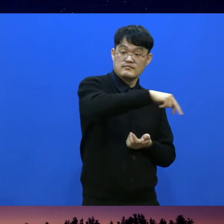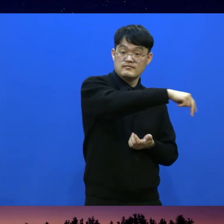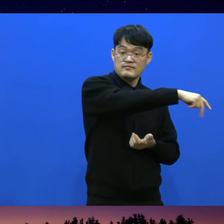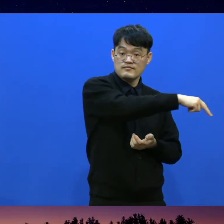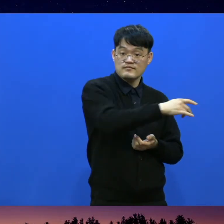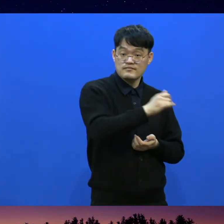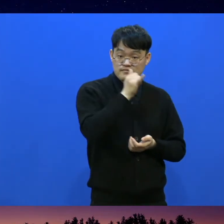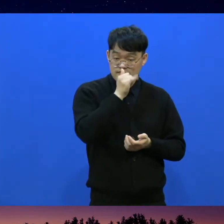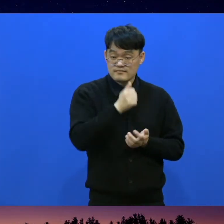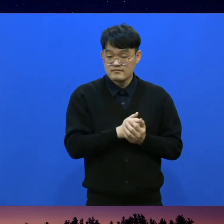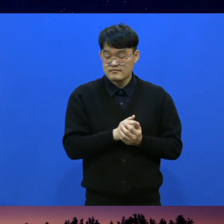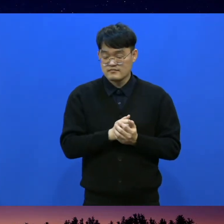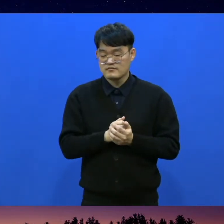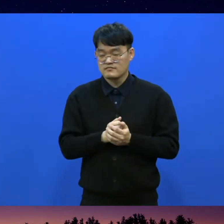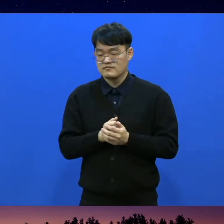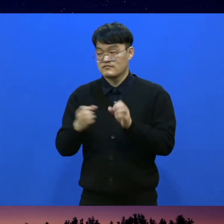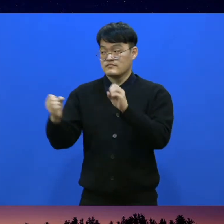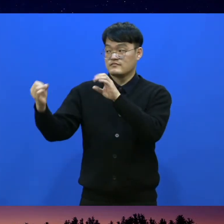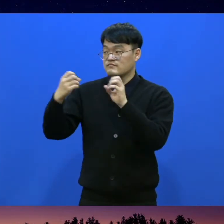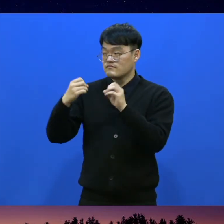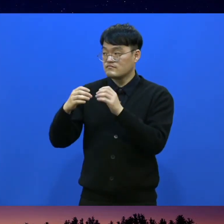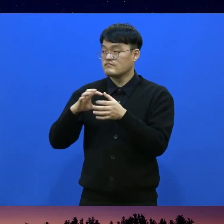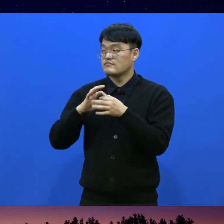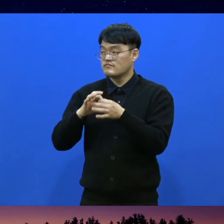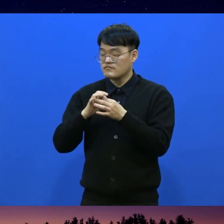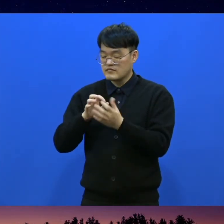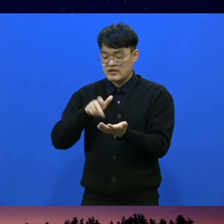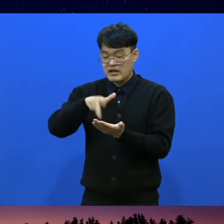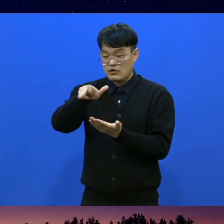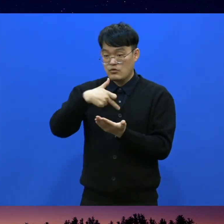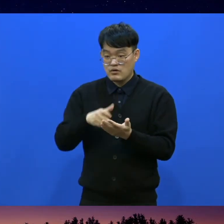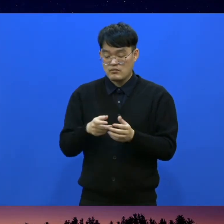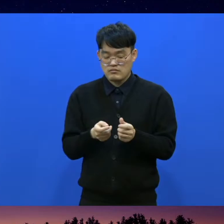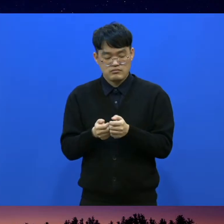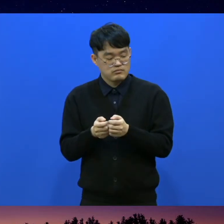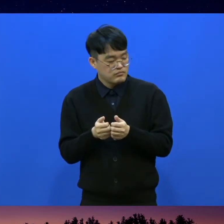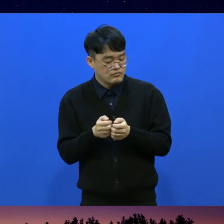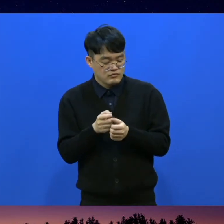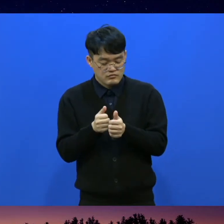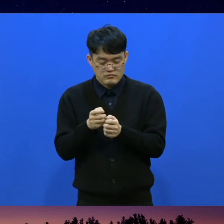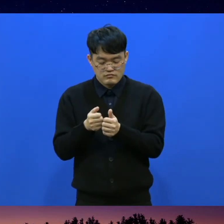대화하면 이렇게 핸드폰 들고 이렇게 걸으면서 대화 못 하시는 분.